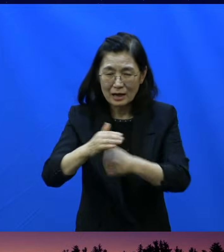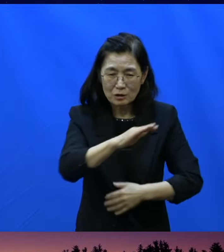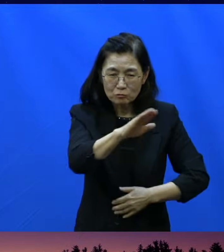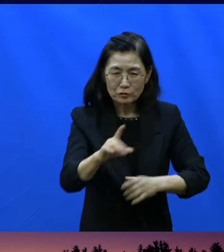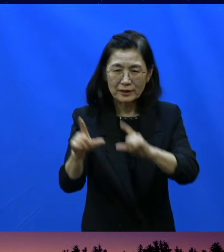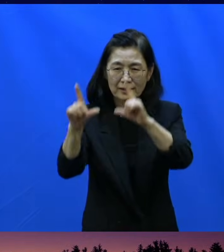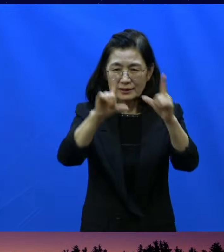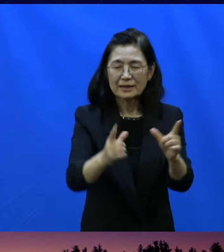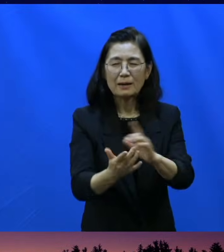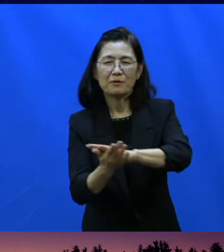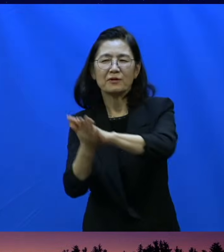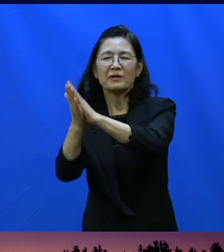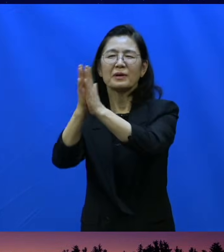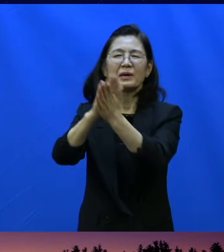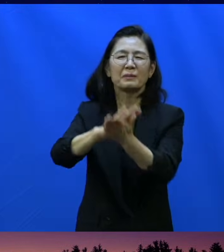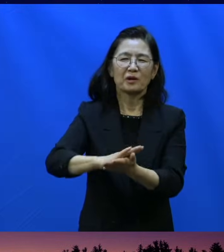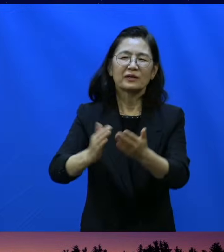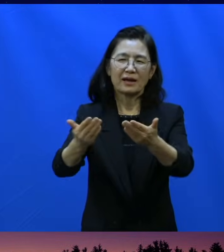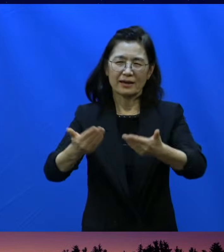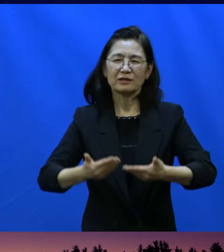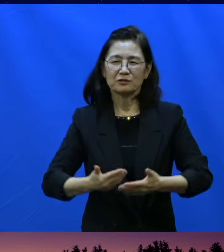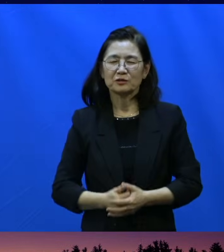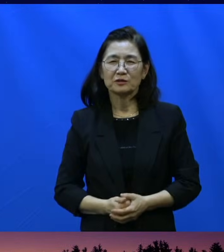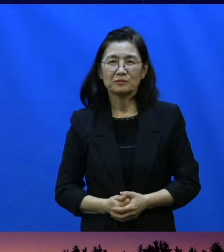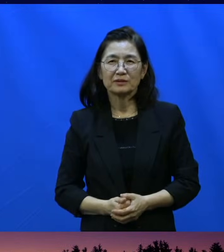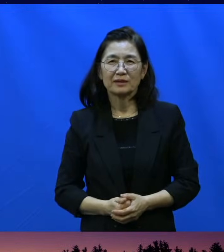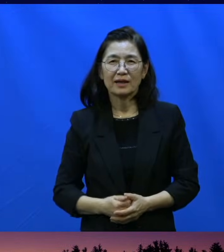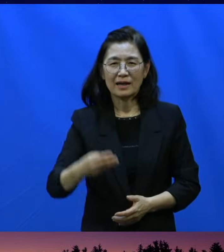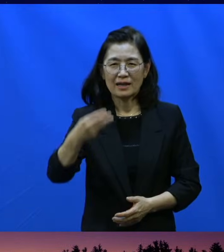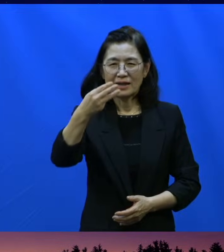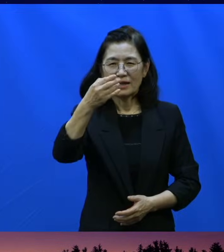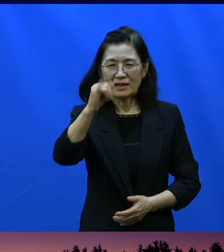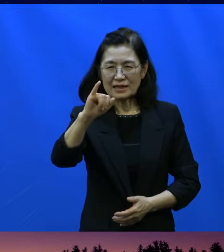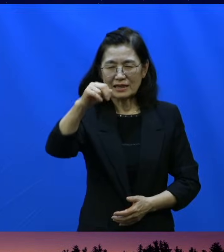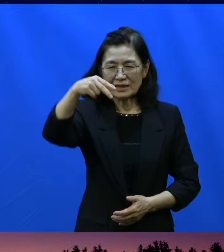오늘 설교 제목에 영어를 하나 썼어요. 리셋.